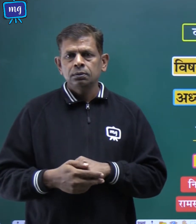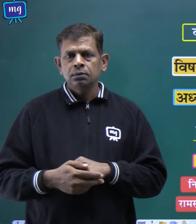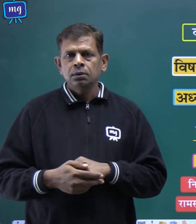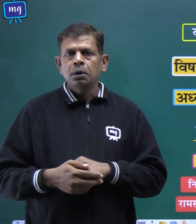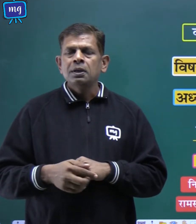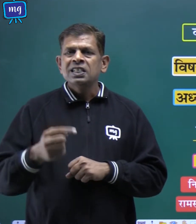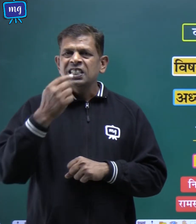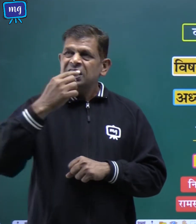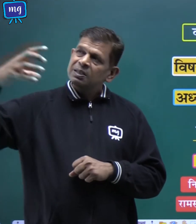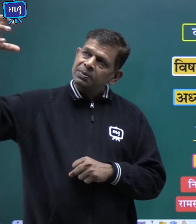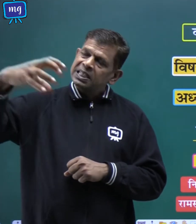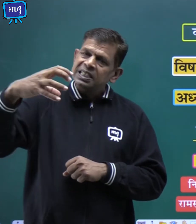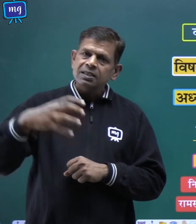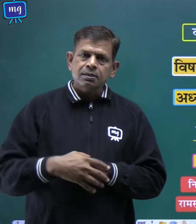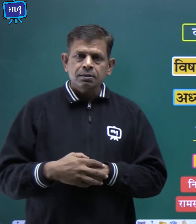प्रकाश